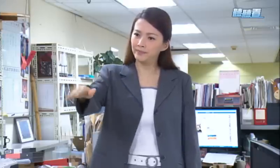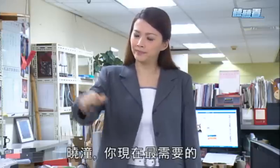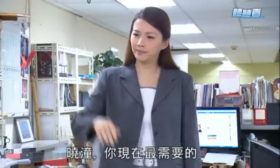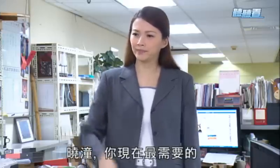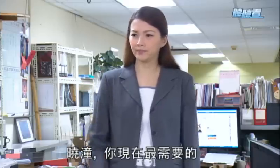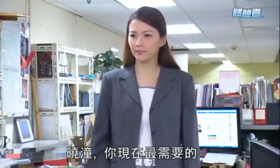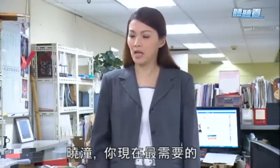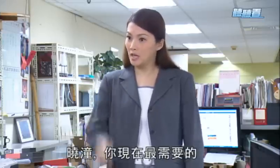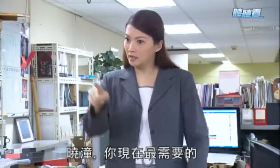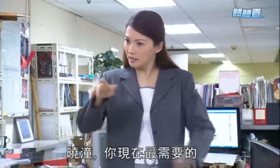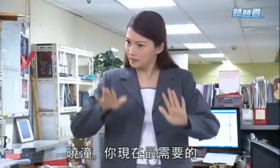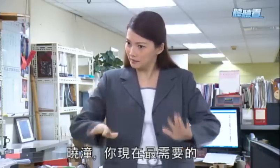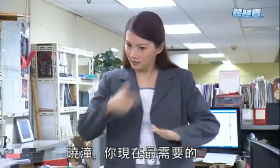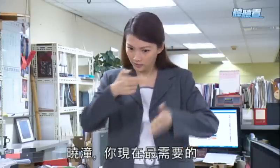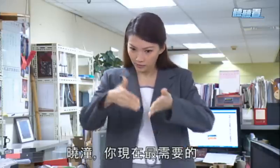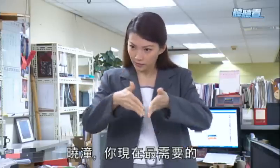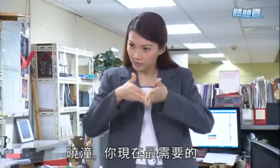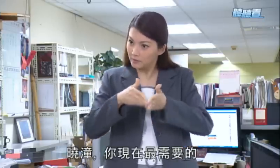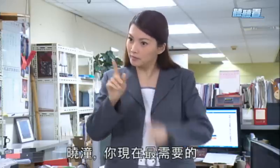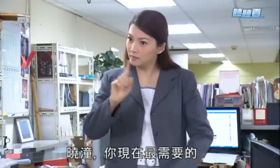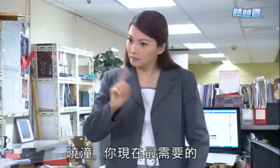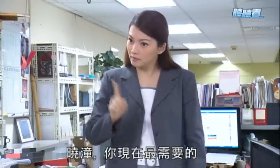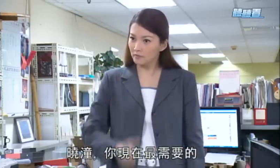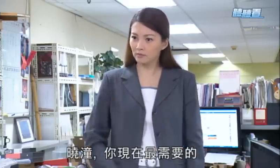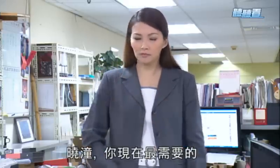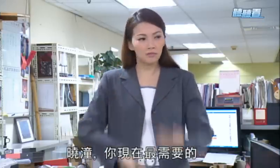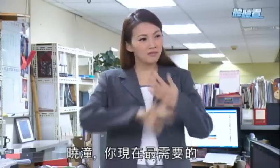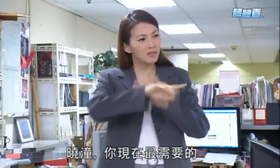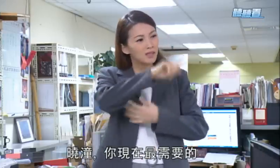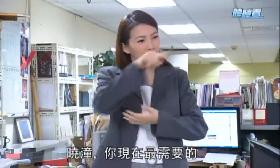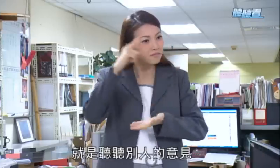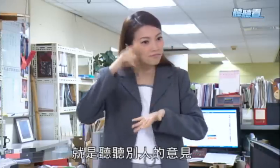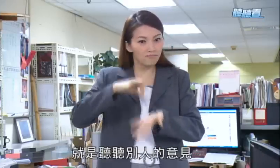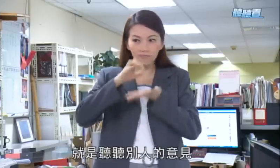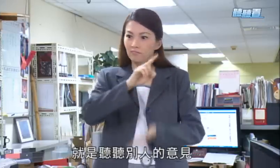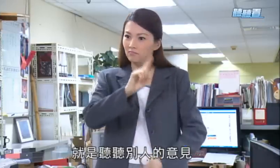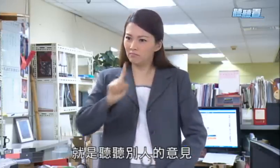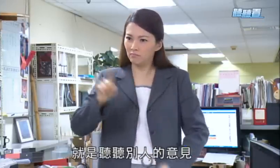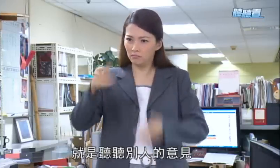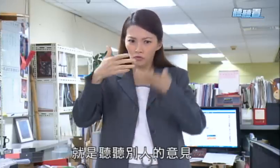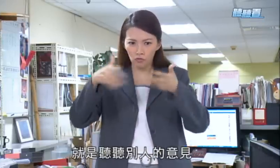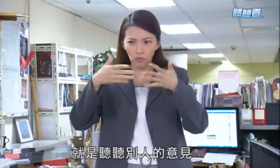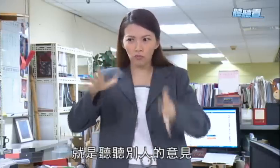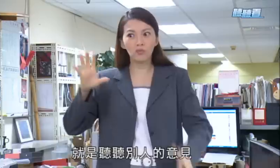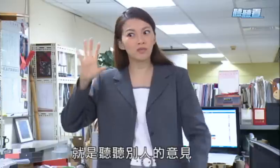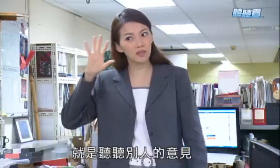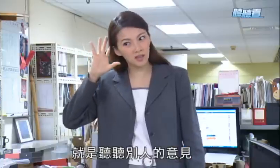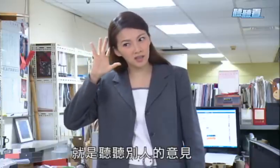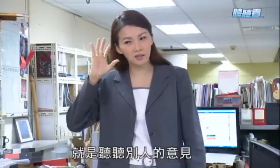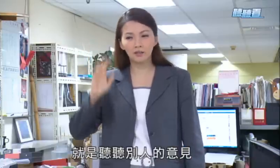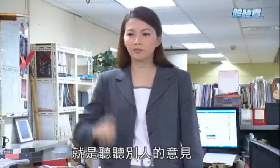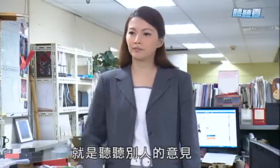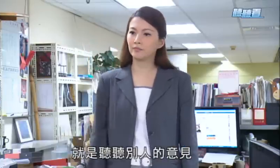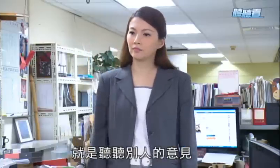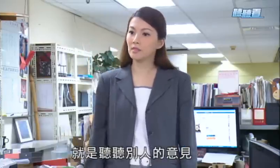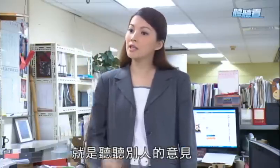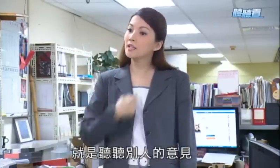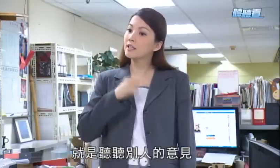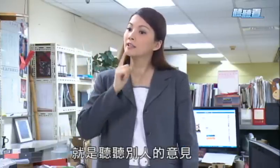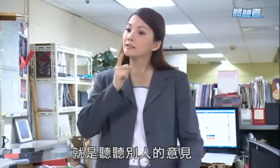小童，你现在最需要的就是听听别人的意见。